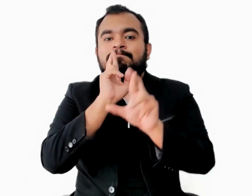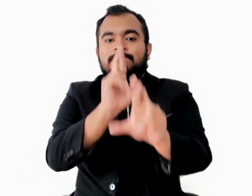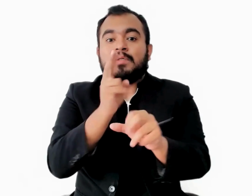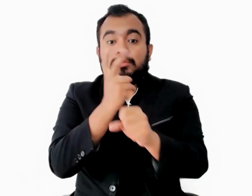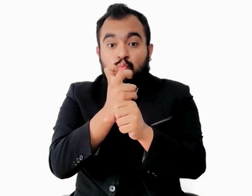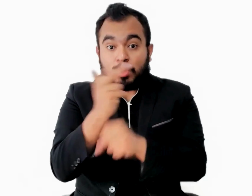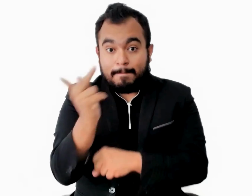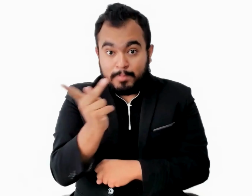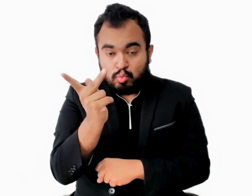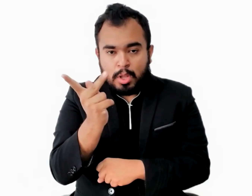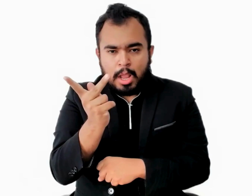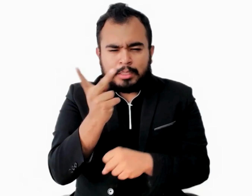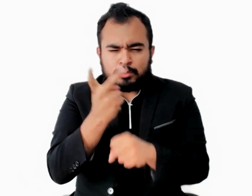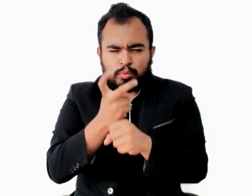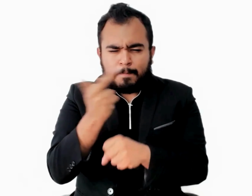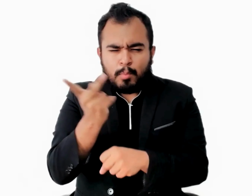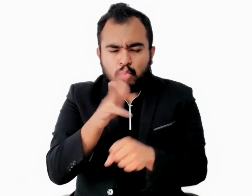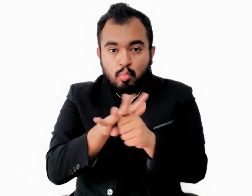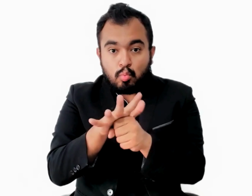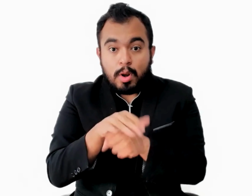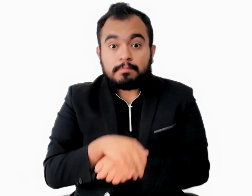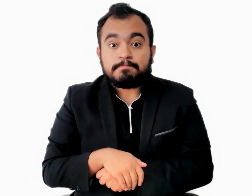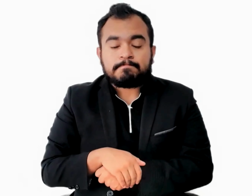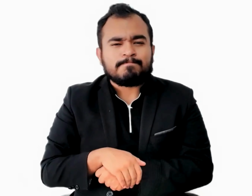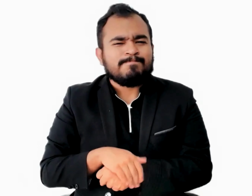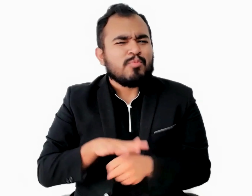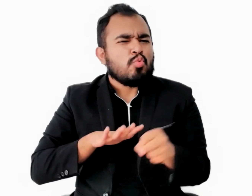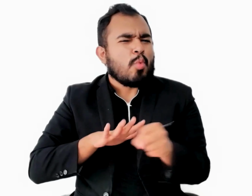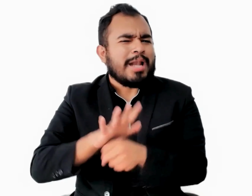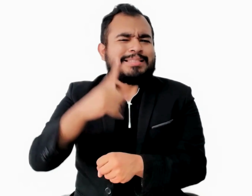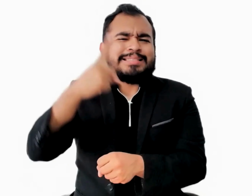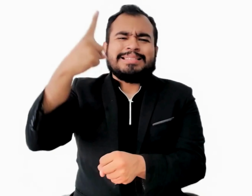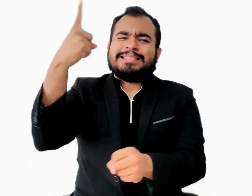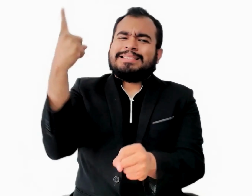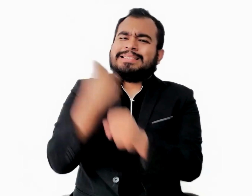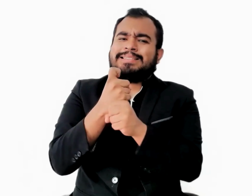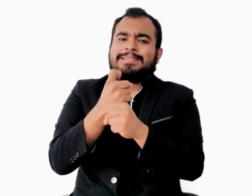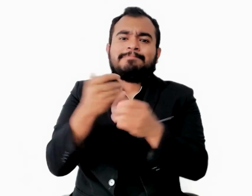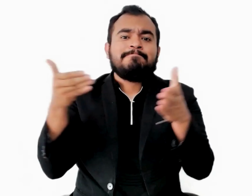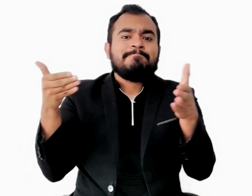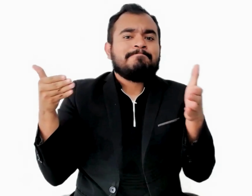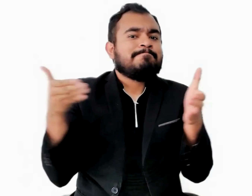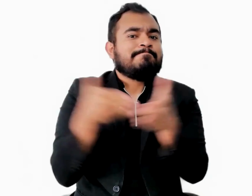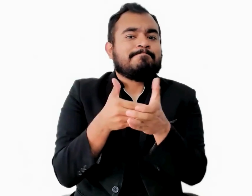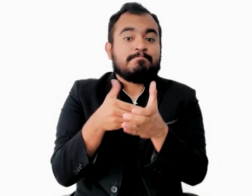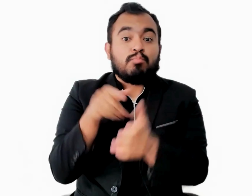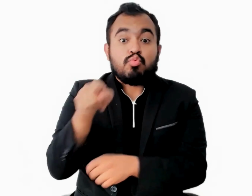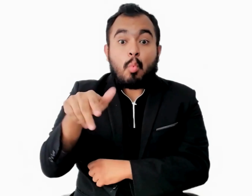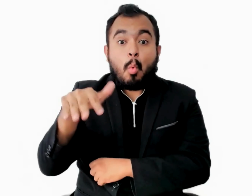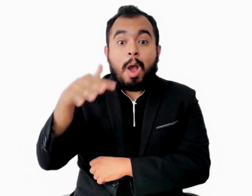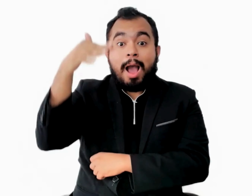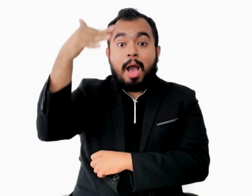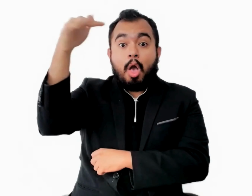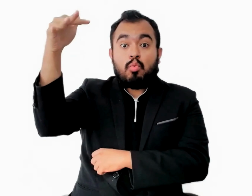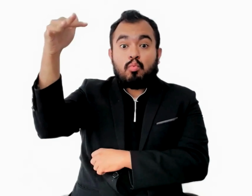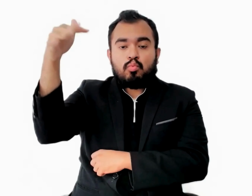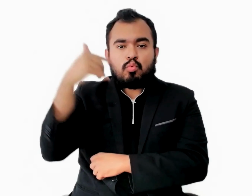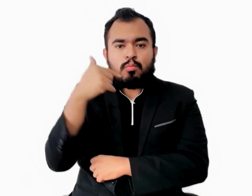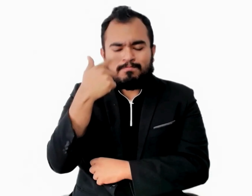pregunta. La segunda pregunta dice: ¿cuál es el mayor obstáculo al que te enfrentas hoy en día como adulto para conectar con